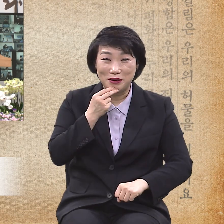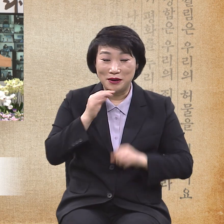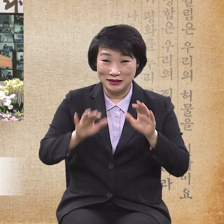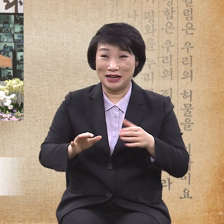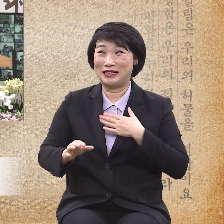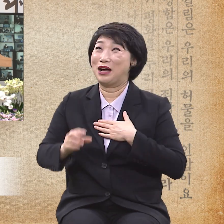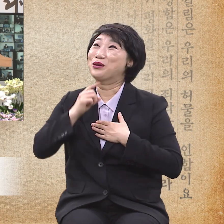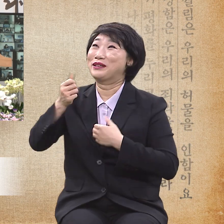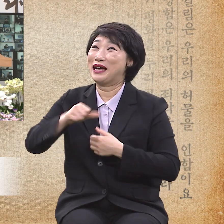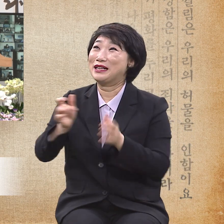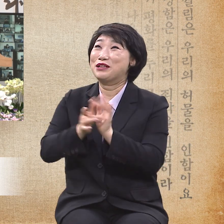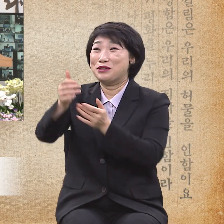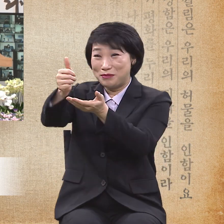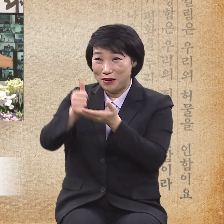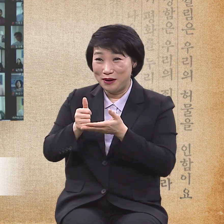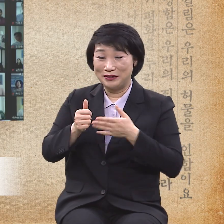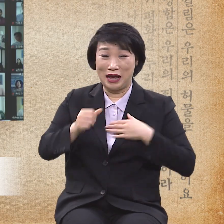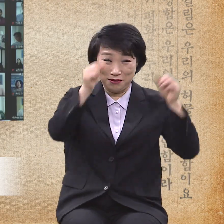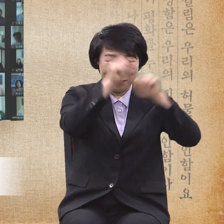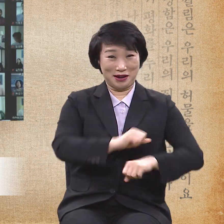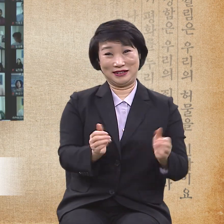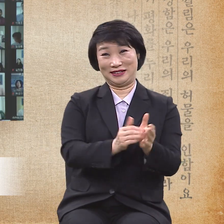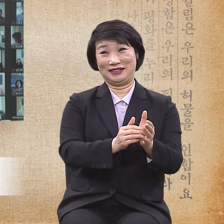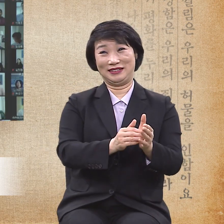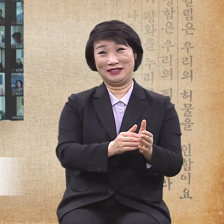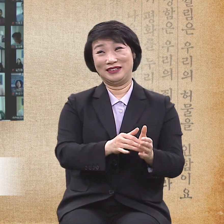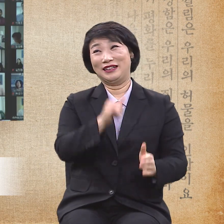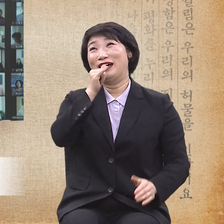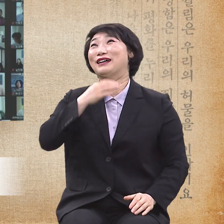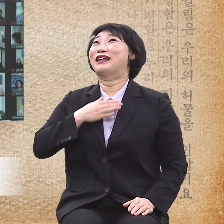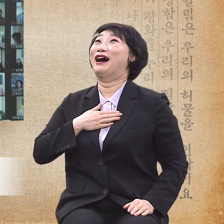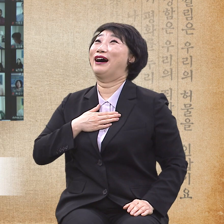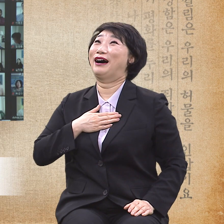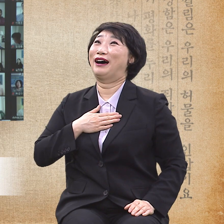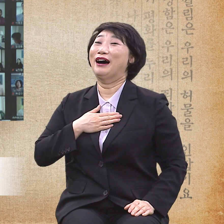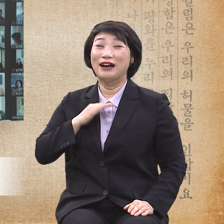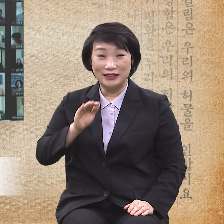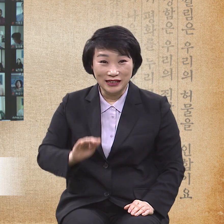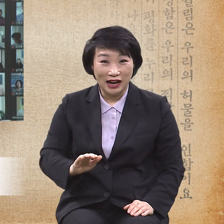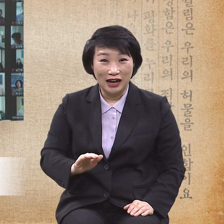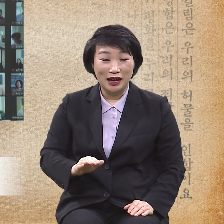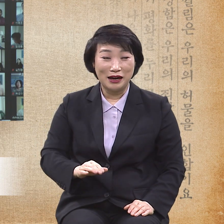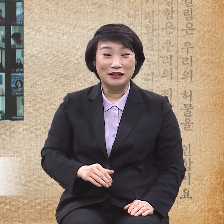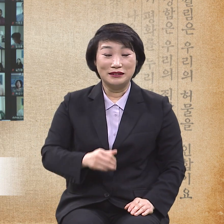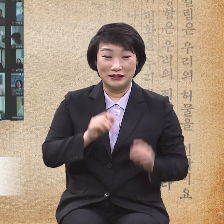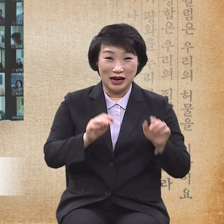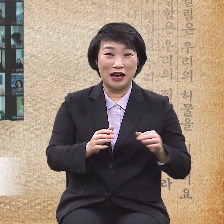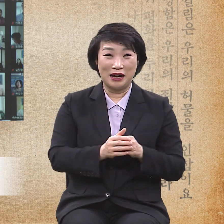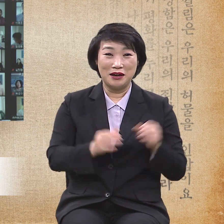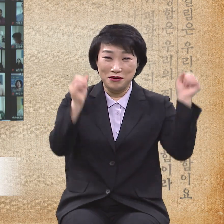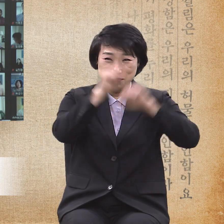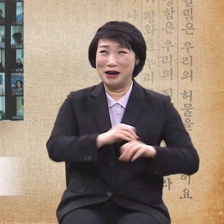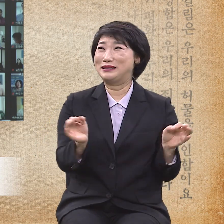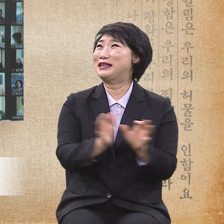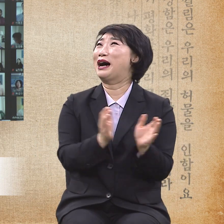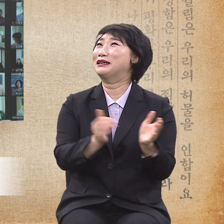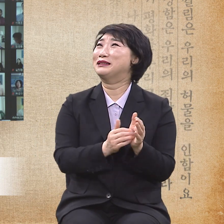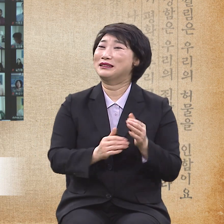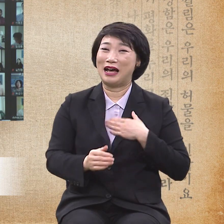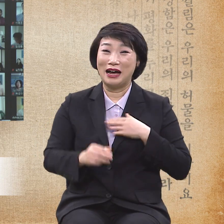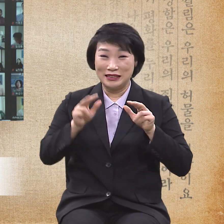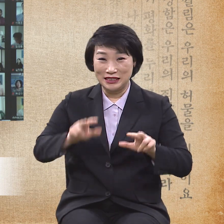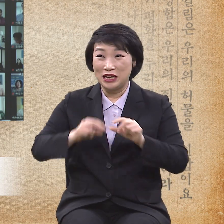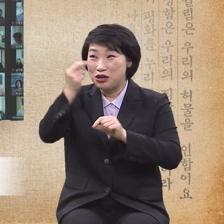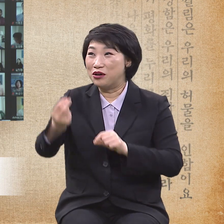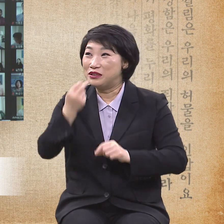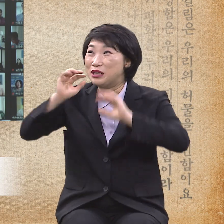받았으므로 멸망한 한데 온데 없이 사라져버렸습니다. 흔적도 없이 없어졌습니다. 나는